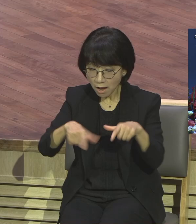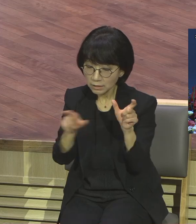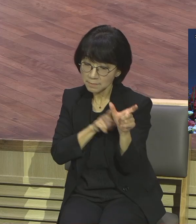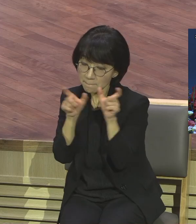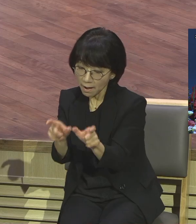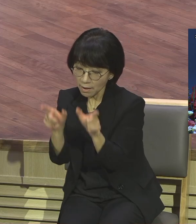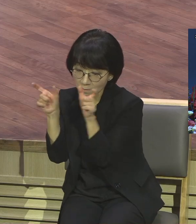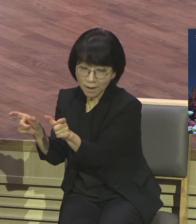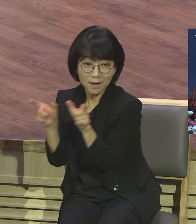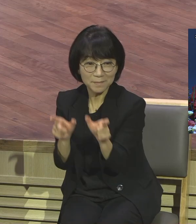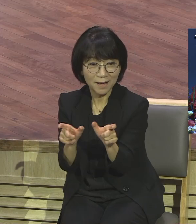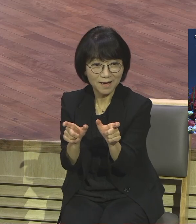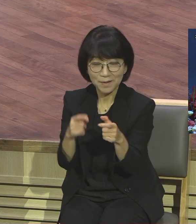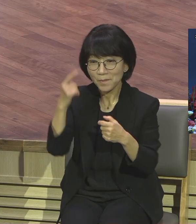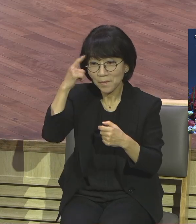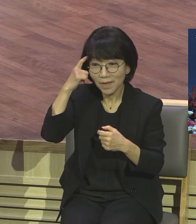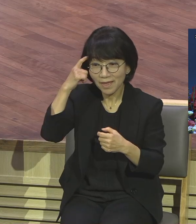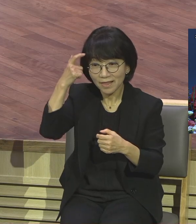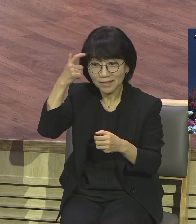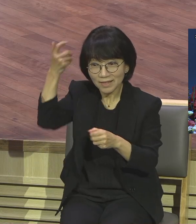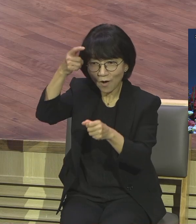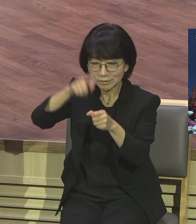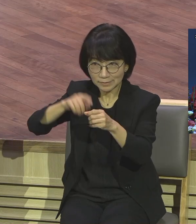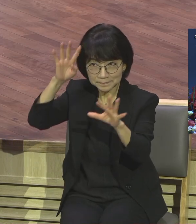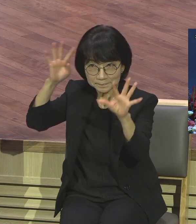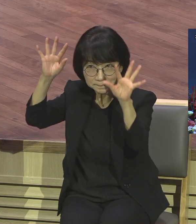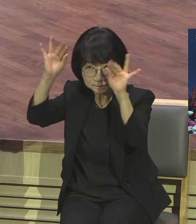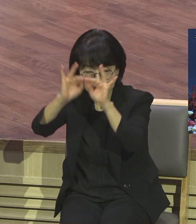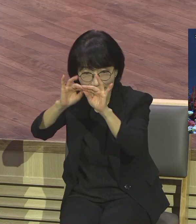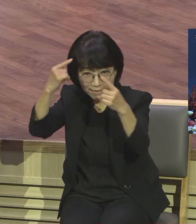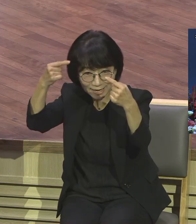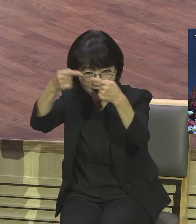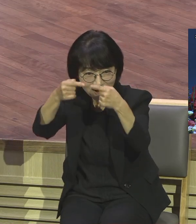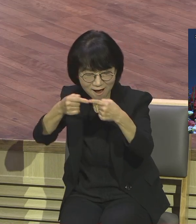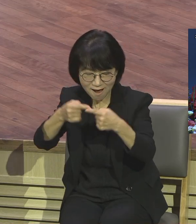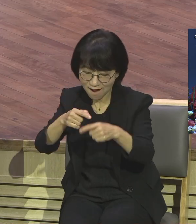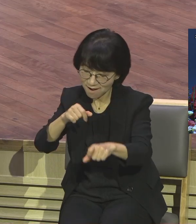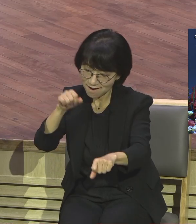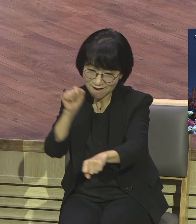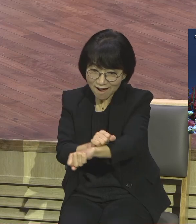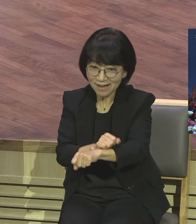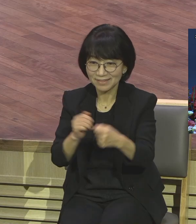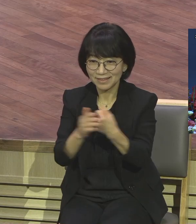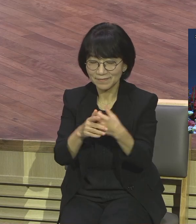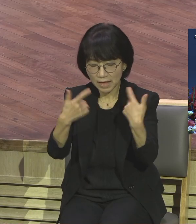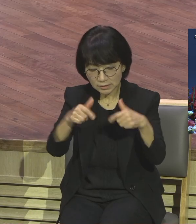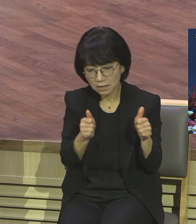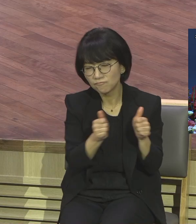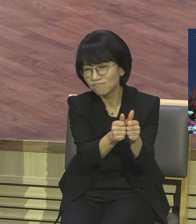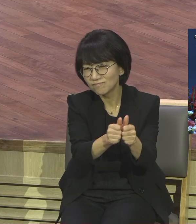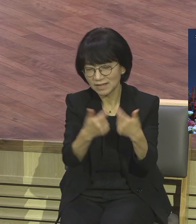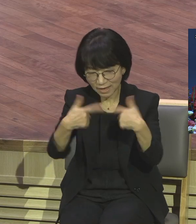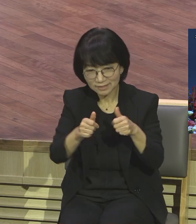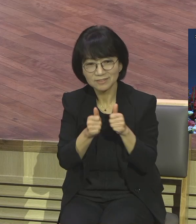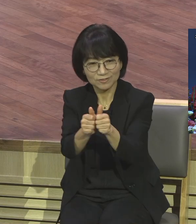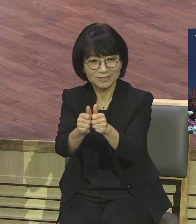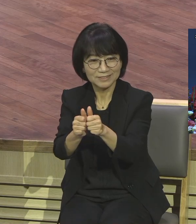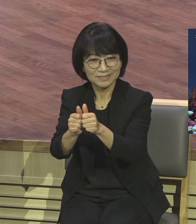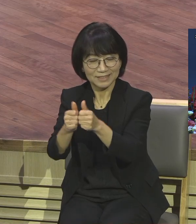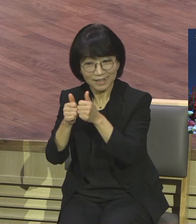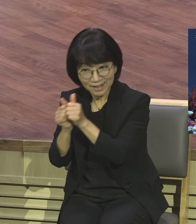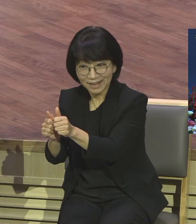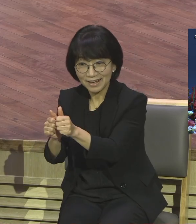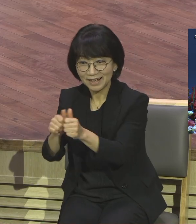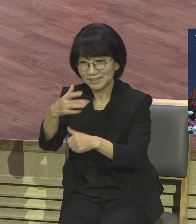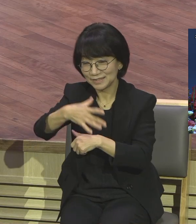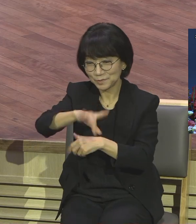둘이는요, 영적인 코드가 맞아가지고 함께 복음 사역을 감당했어요. 초대교회 문서에